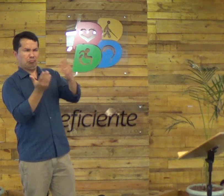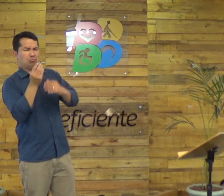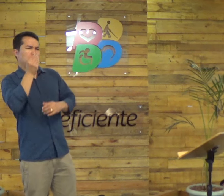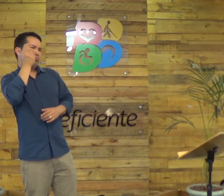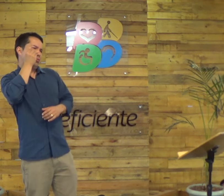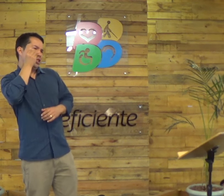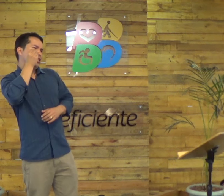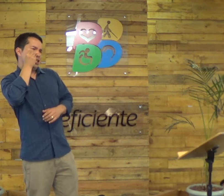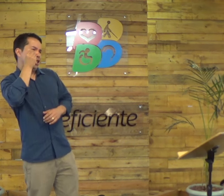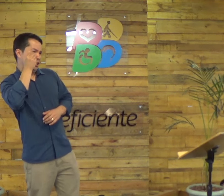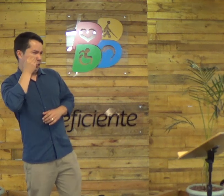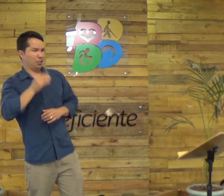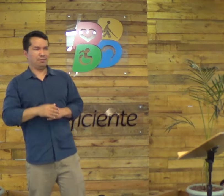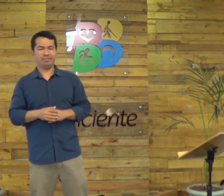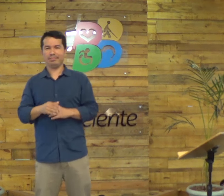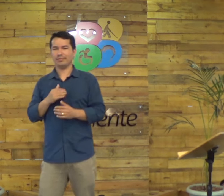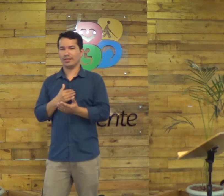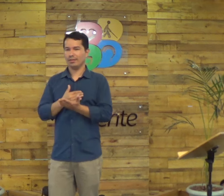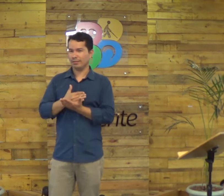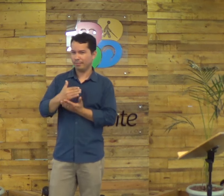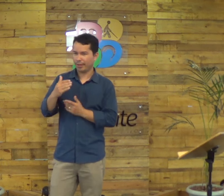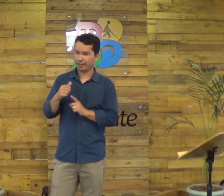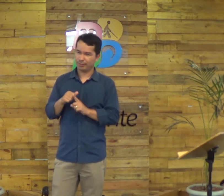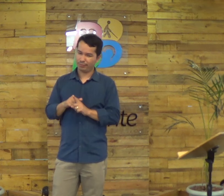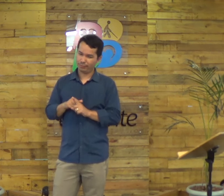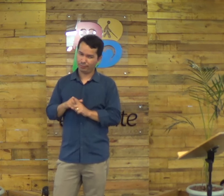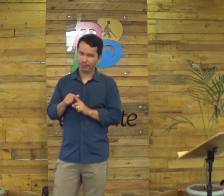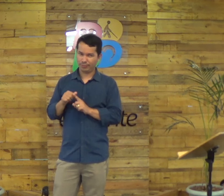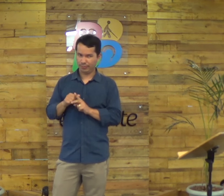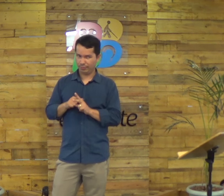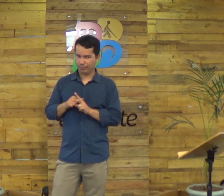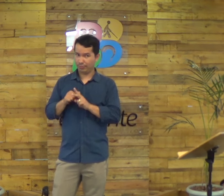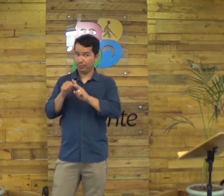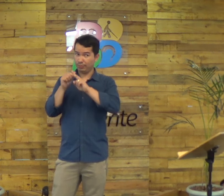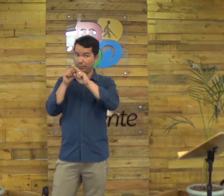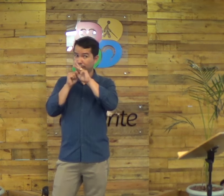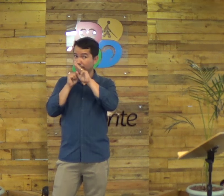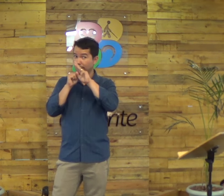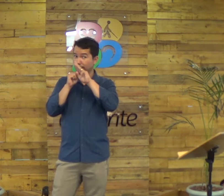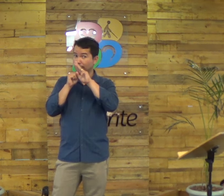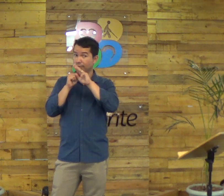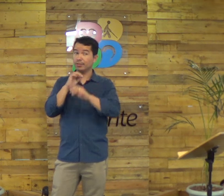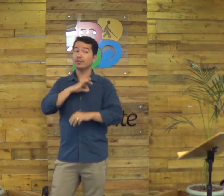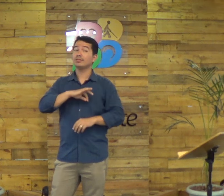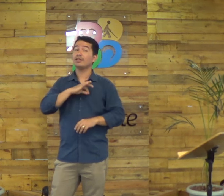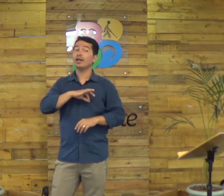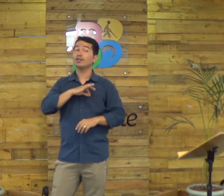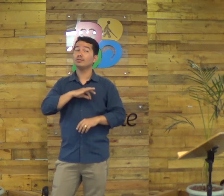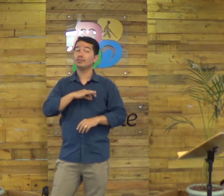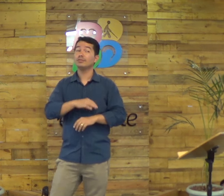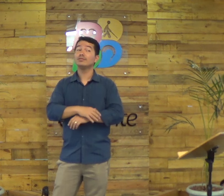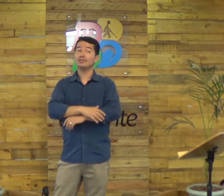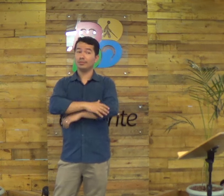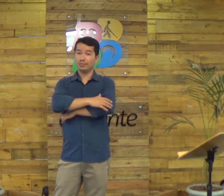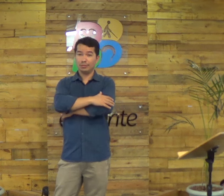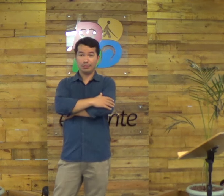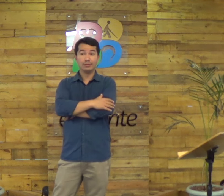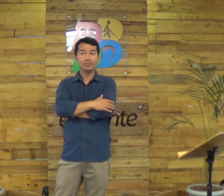então, vamos fazer um tempo de experiência, né, tem um mês, dois, três, e meus salários,